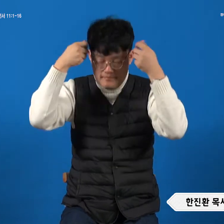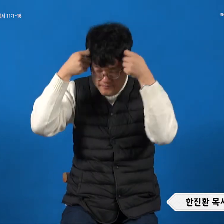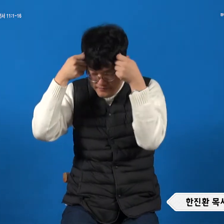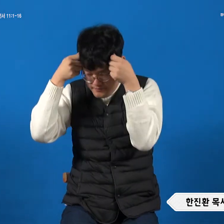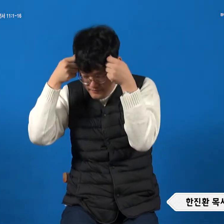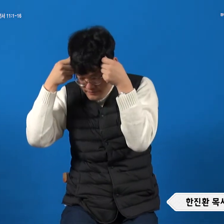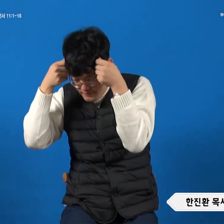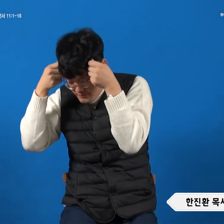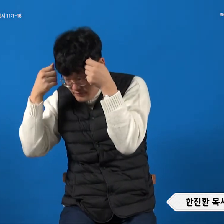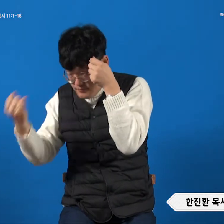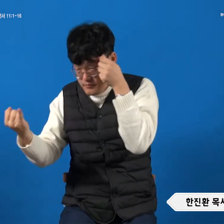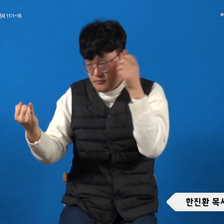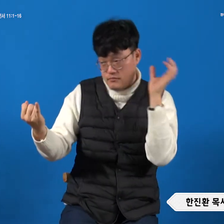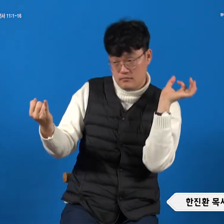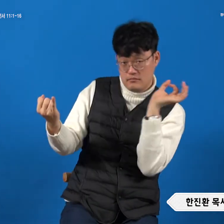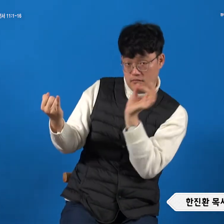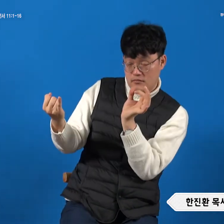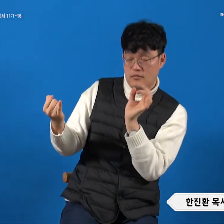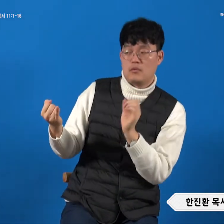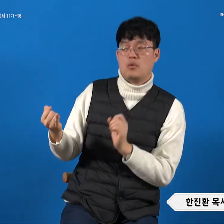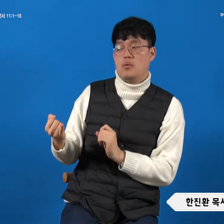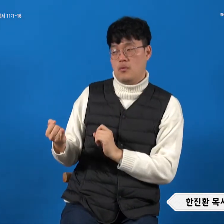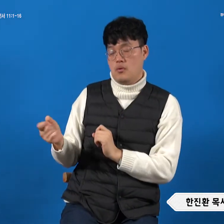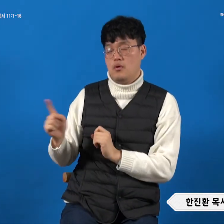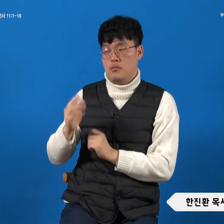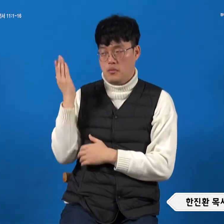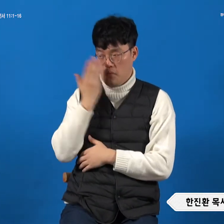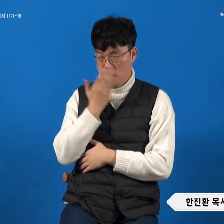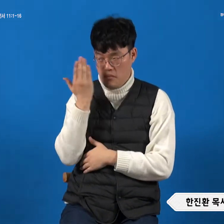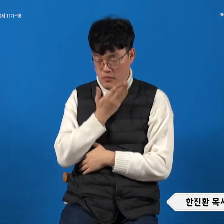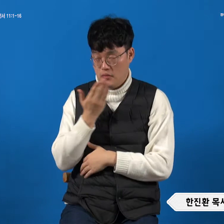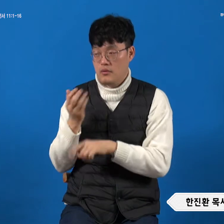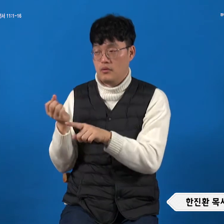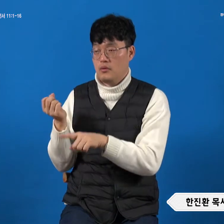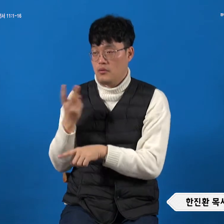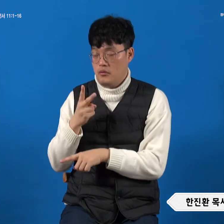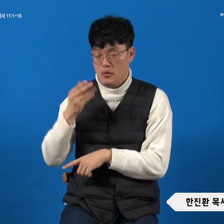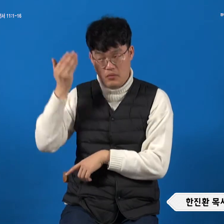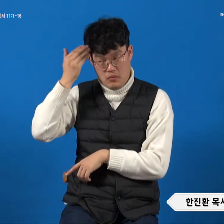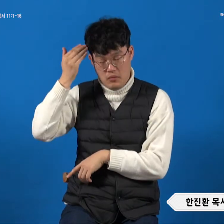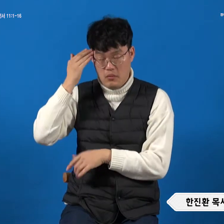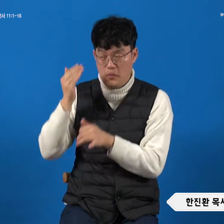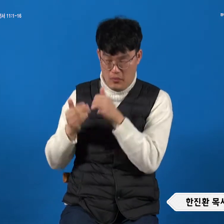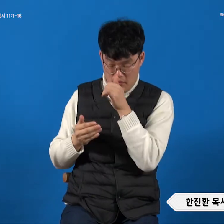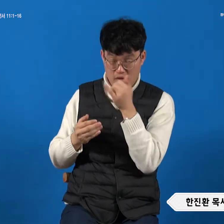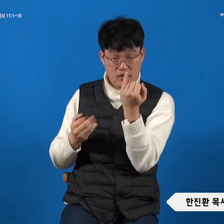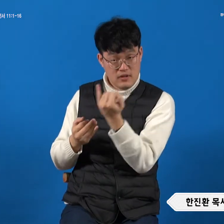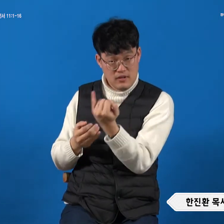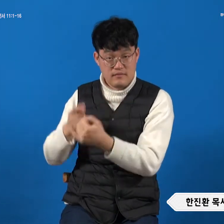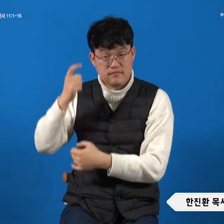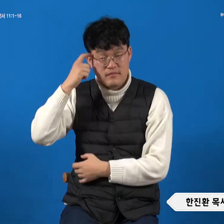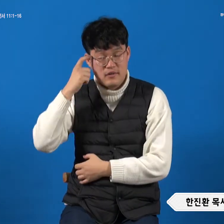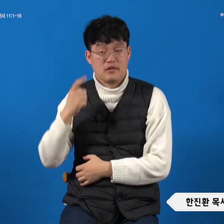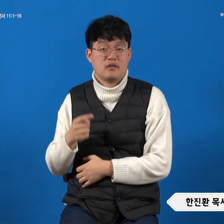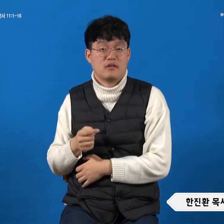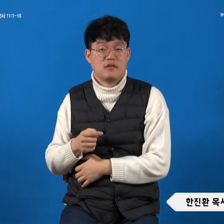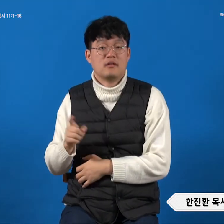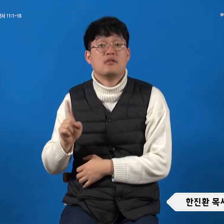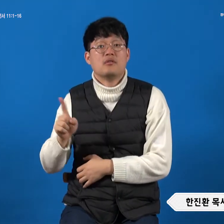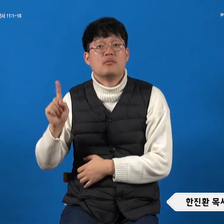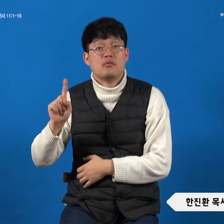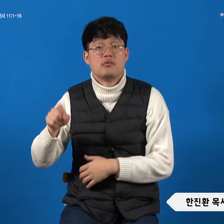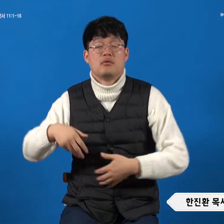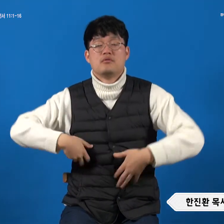그렇게 장옷을 쓰고 다니는 여자를 보면 참 교양이 있고 정숙한 여자다 그렇게 생각을 했습니다. 그것도